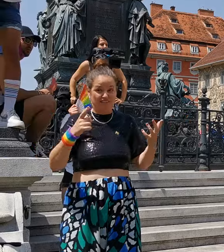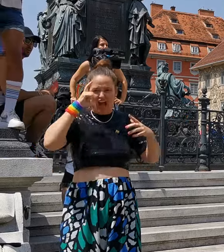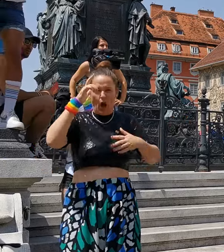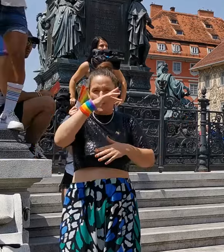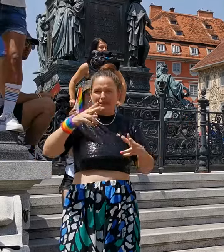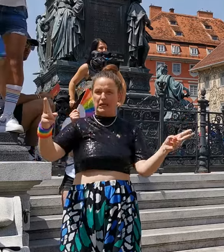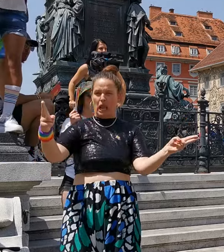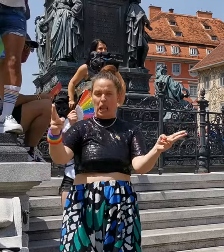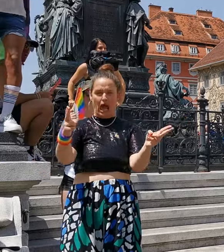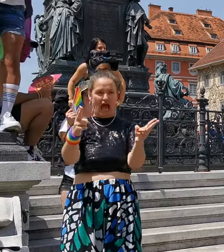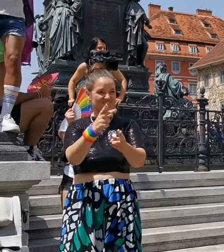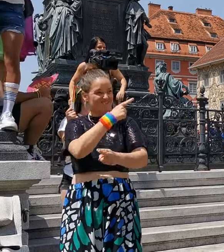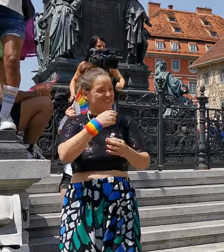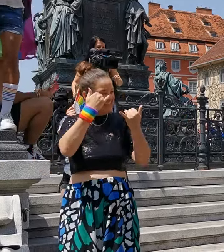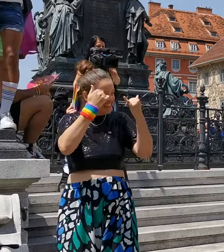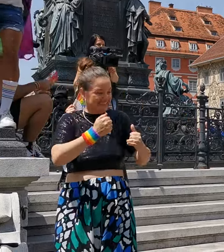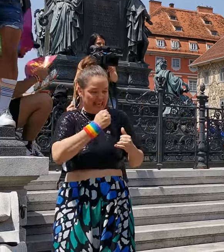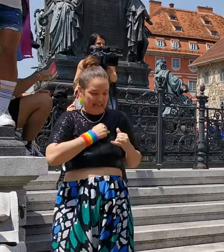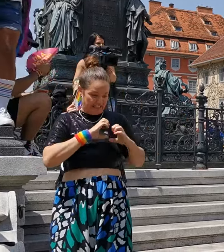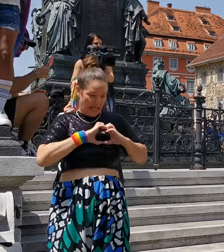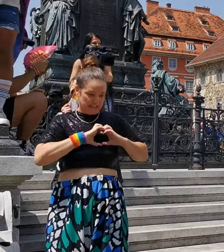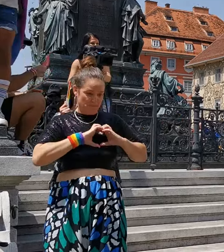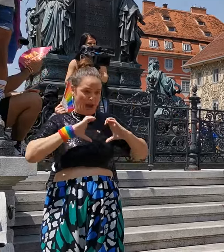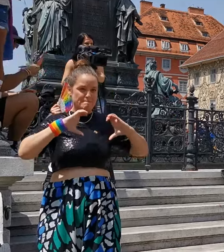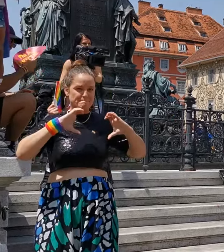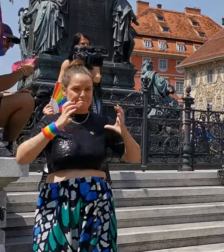wir machen Graz größer im Herzen.